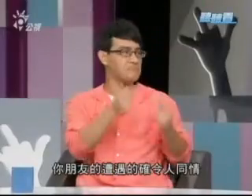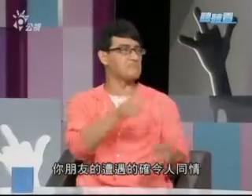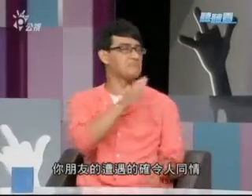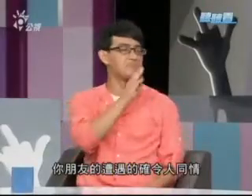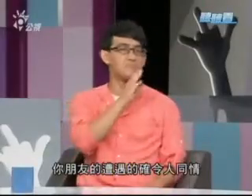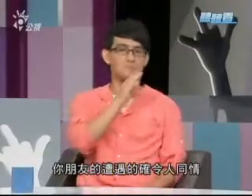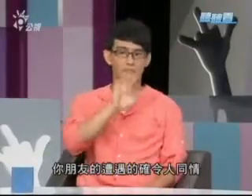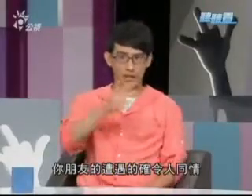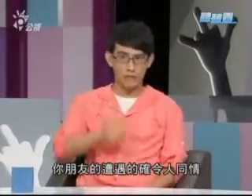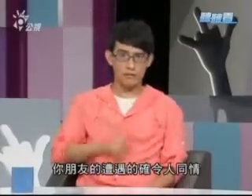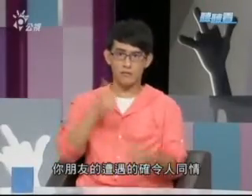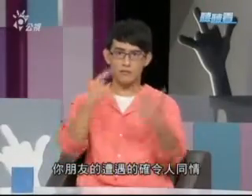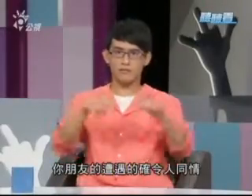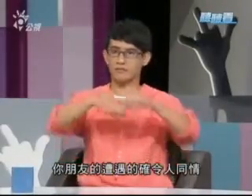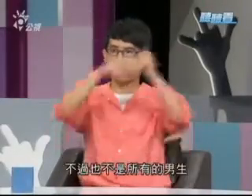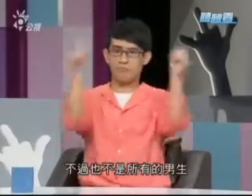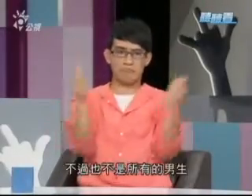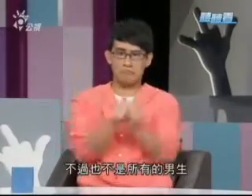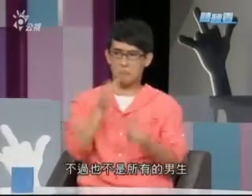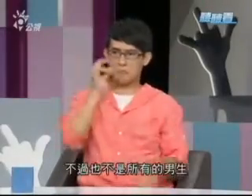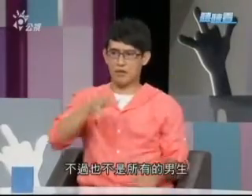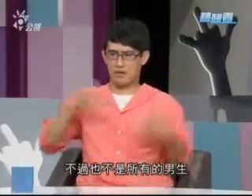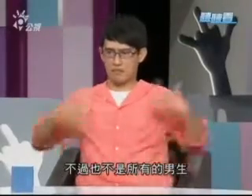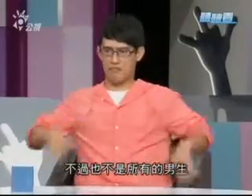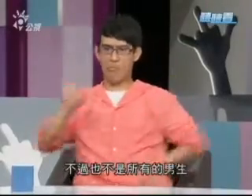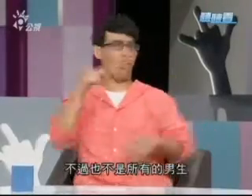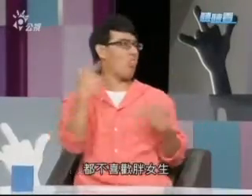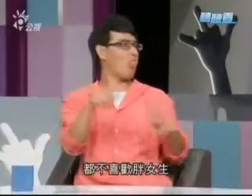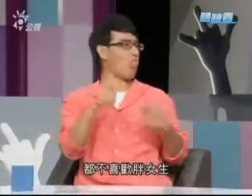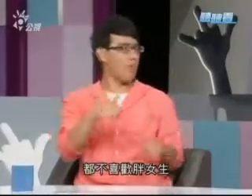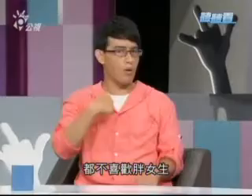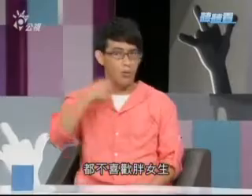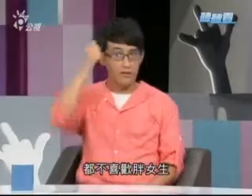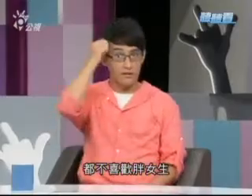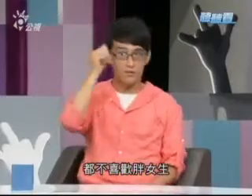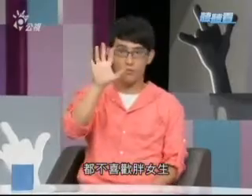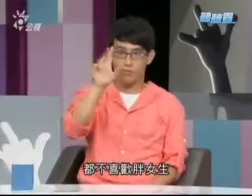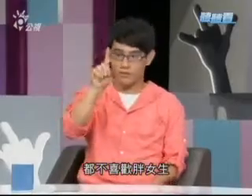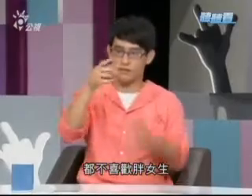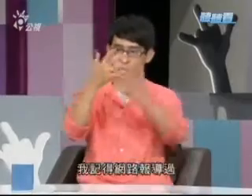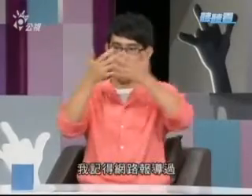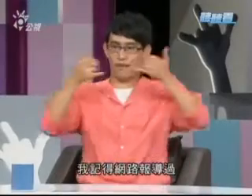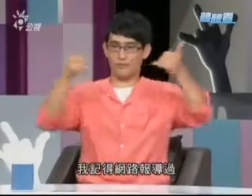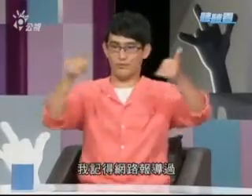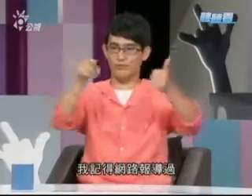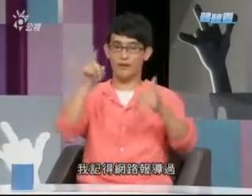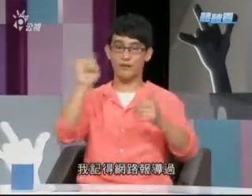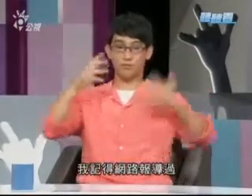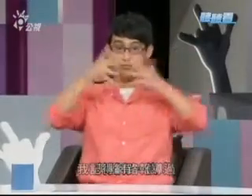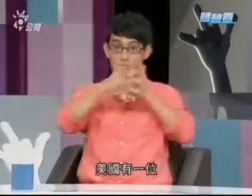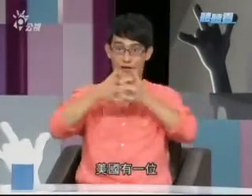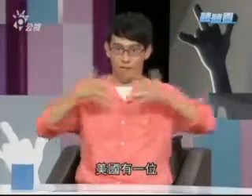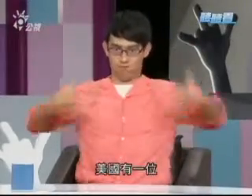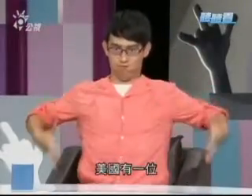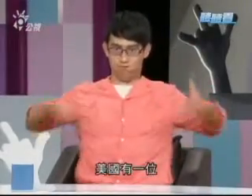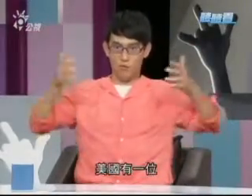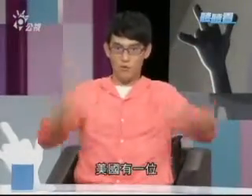遭遇的确令人同情，不过也不是所有的男生都不喜欢胖女生。我记得网络报道过啊，美国有一位体